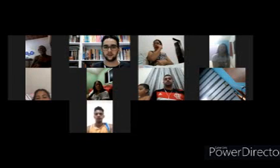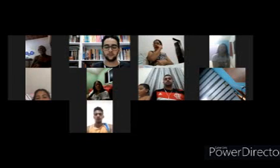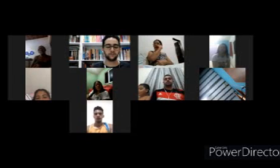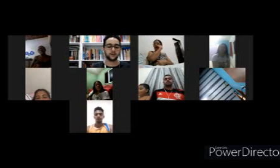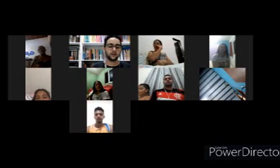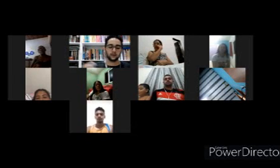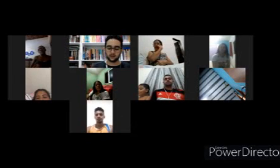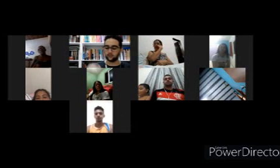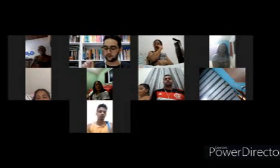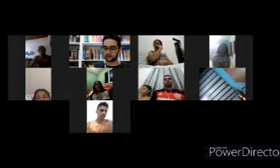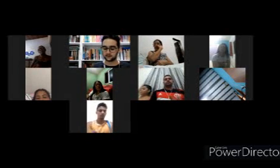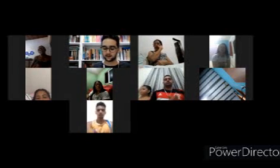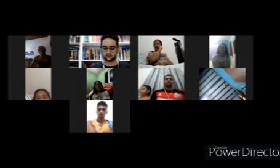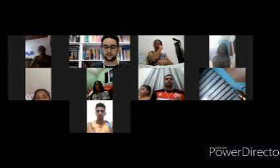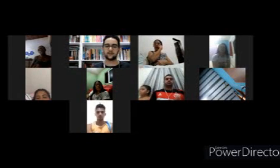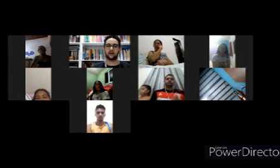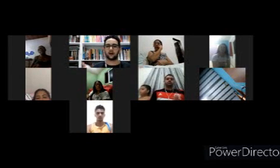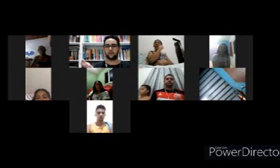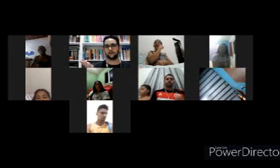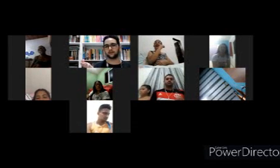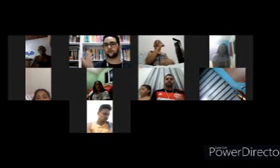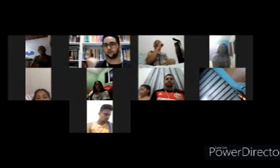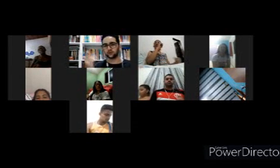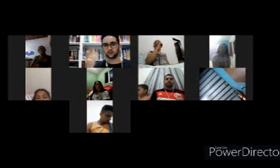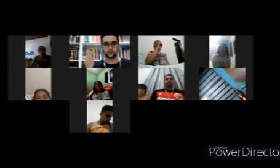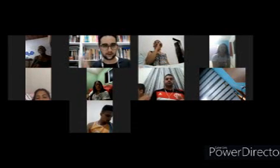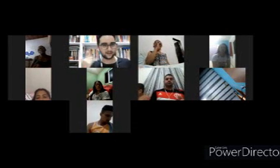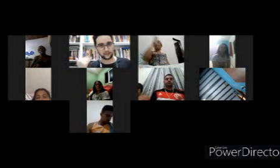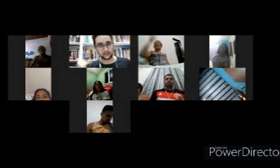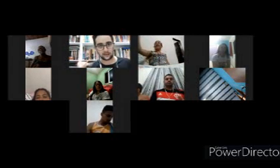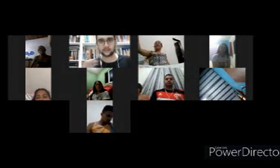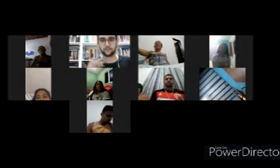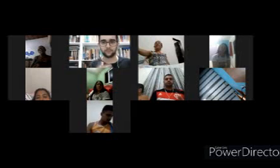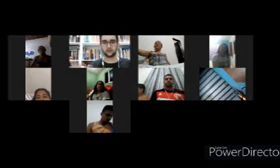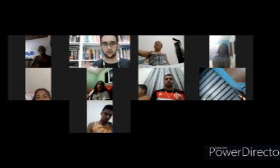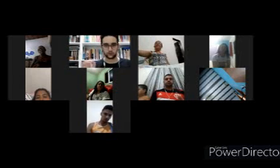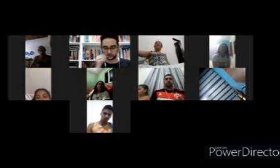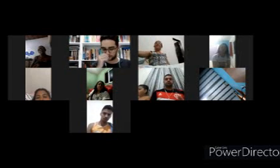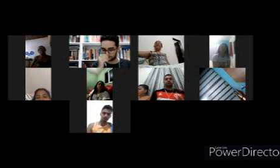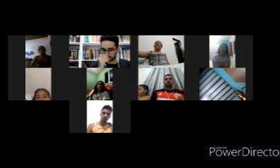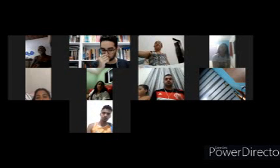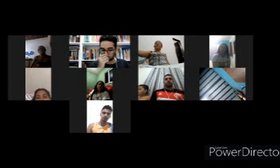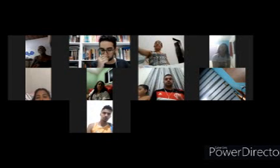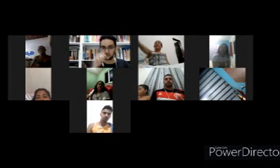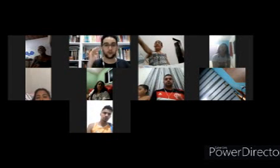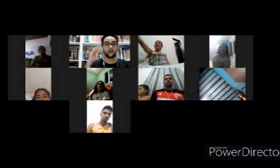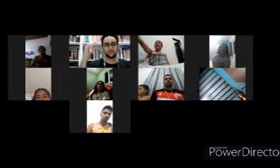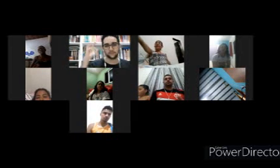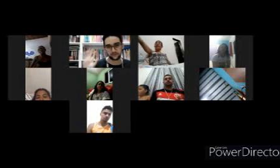revisando e depois elas saem. Mas as palavras avulsas de mais para trás, a gente vai parar com elas também, só mais para